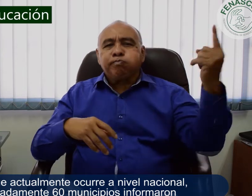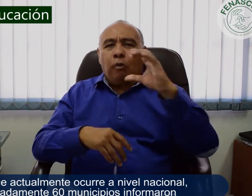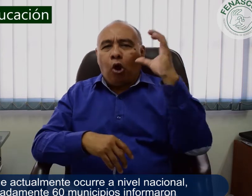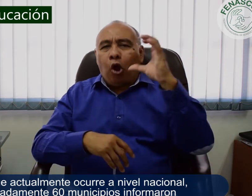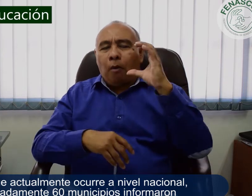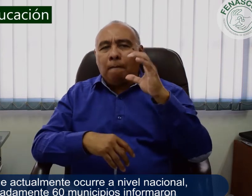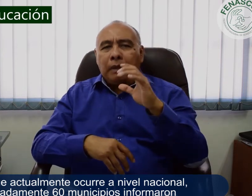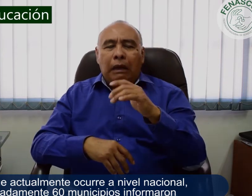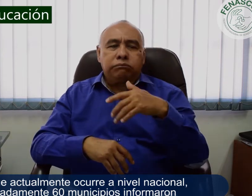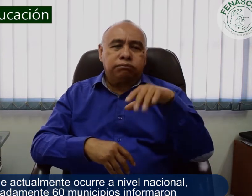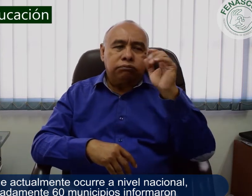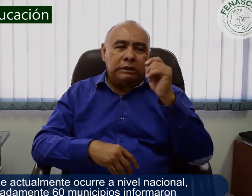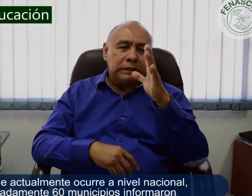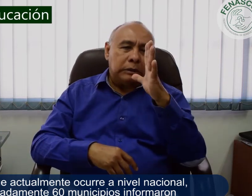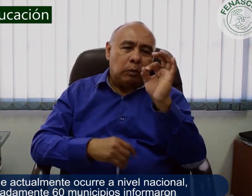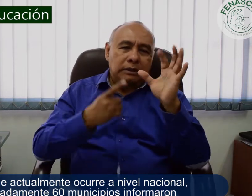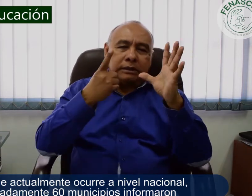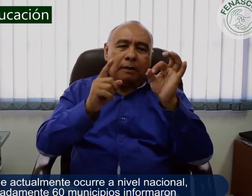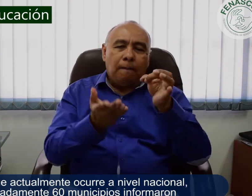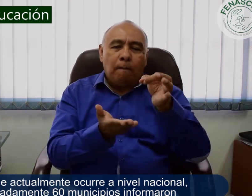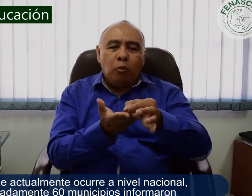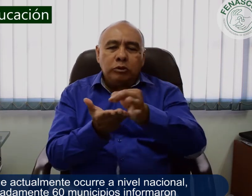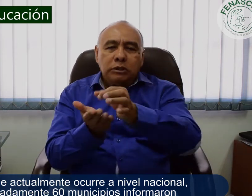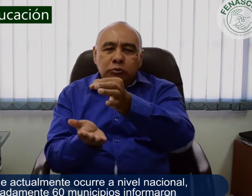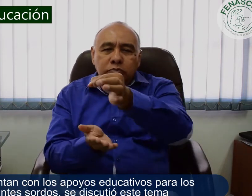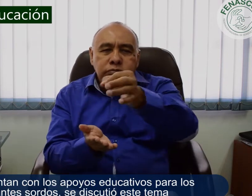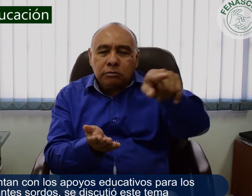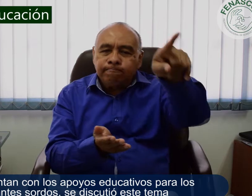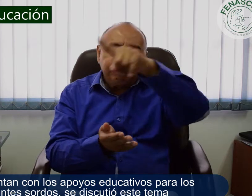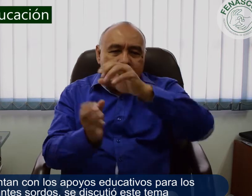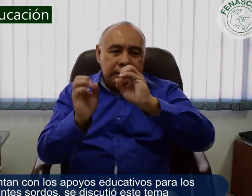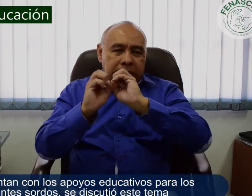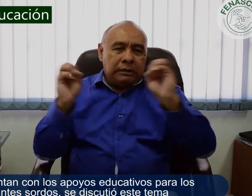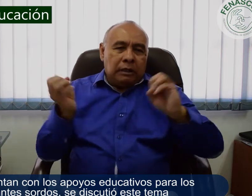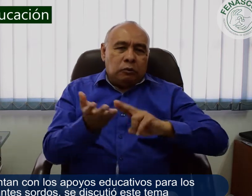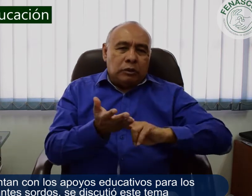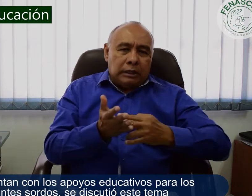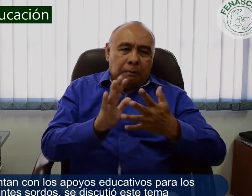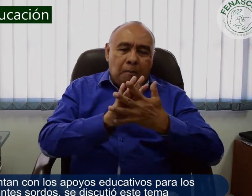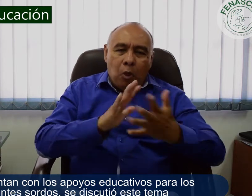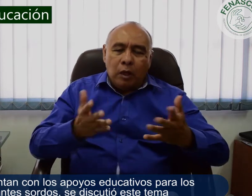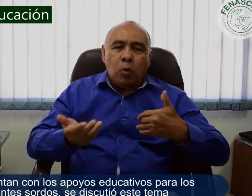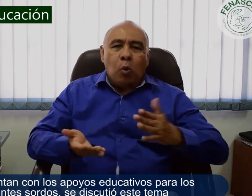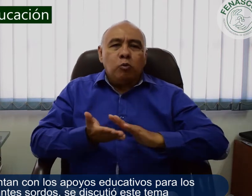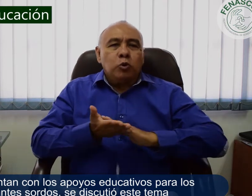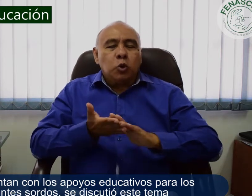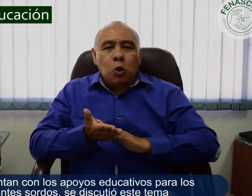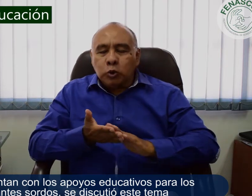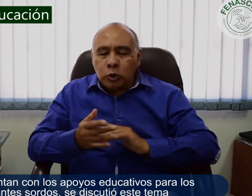ocurre a nivel nacional. Aproximadamente 60 municipios informaron que no cuentan con los apoyos educativos para los estudiantes sordos.